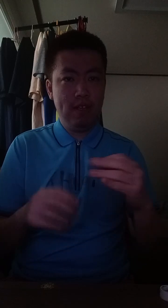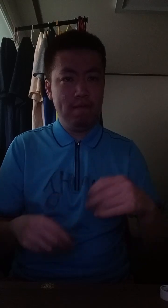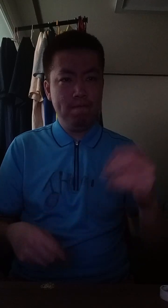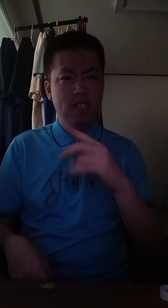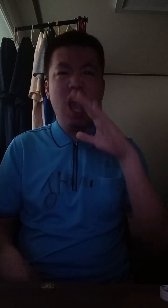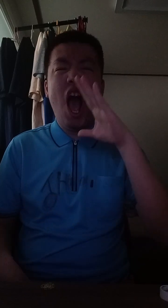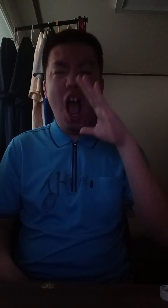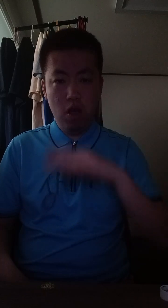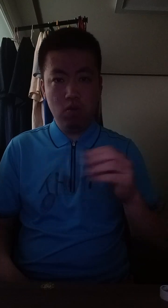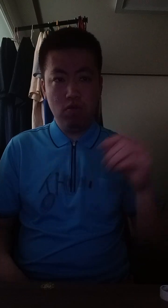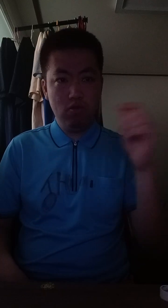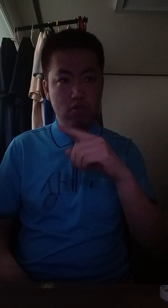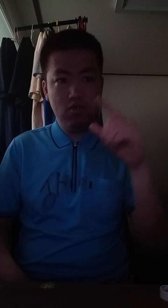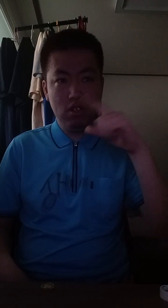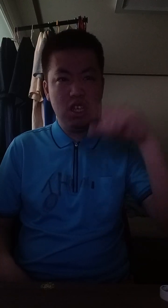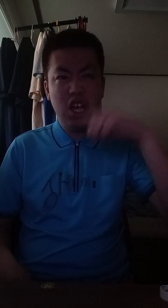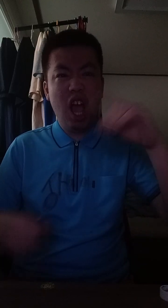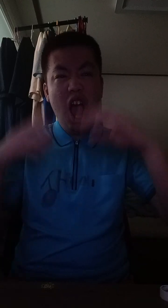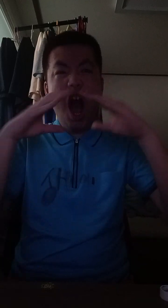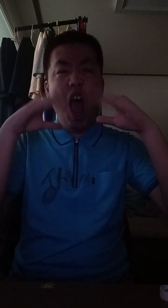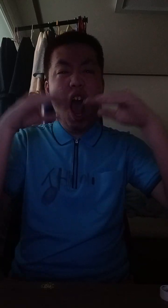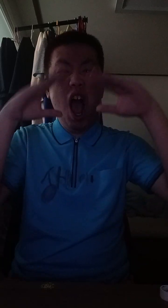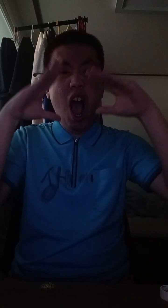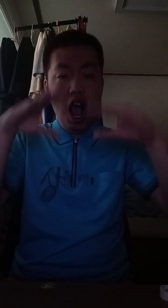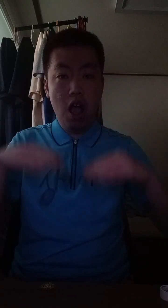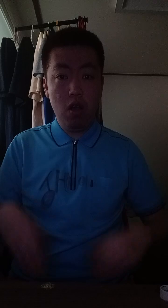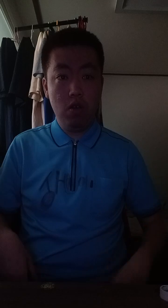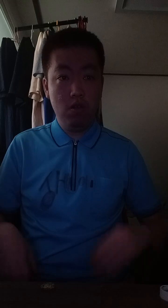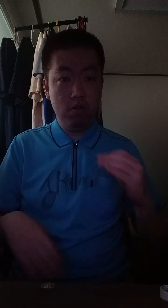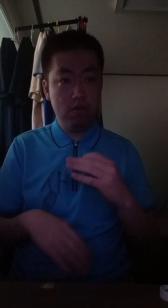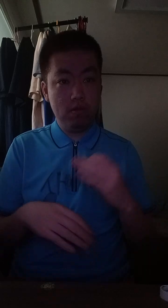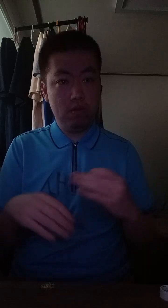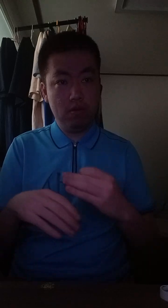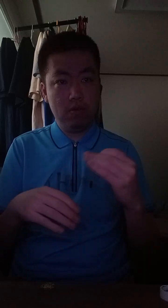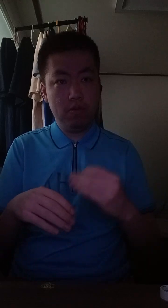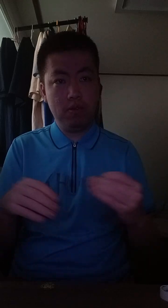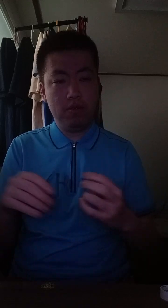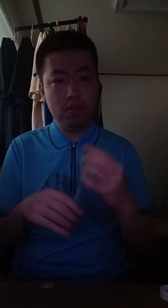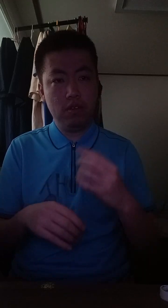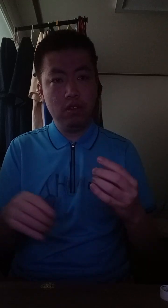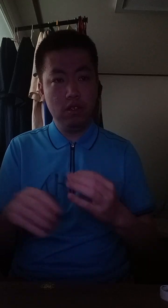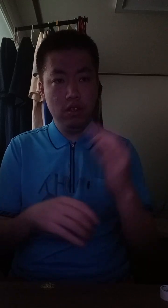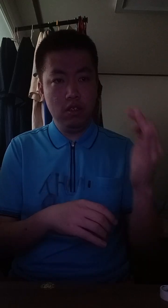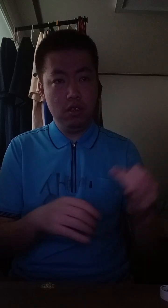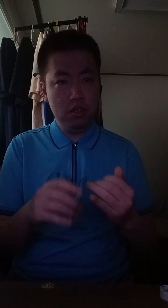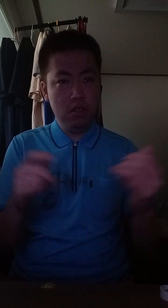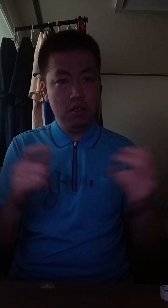빠졌어요 하고 크게 외쳐주셔가지고 제가 아이 들어 올리는 동안에 이제 지하철 문이 한번 닫히곤